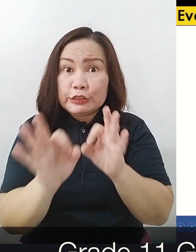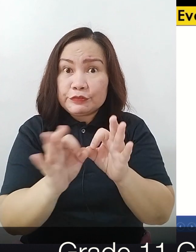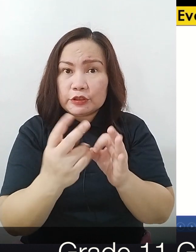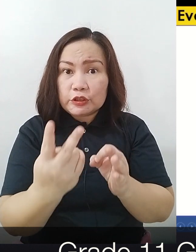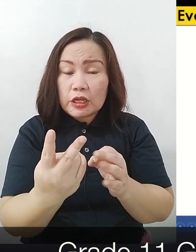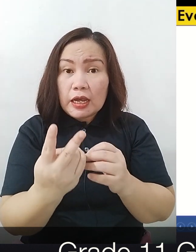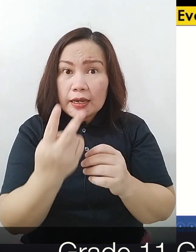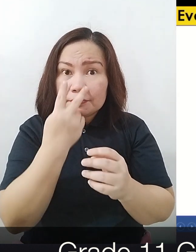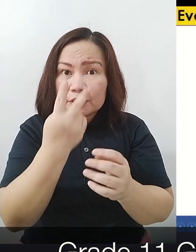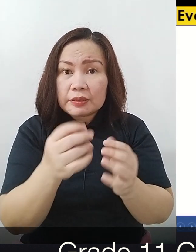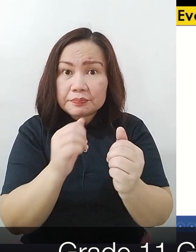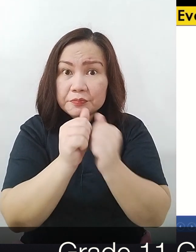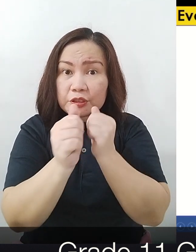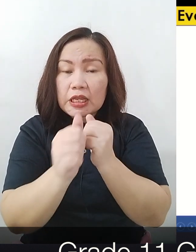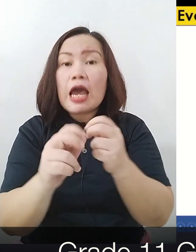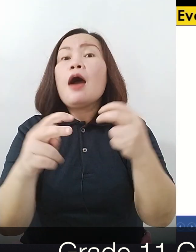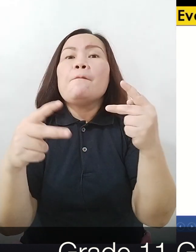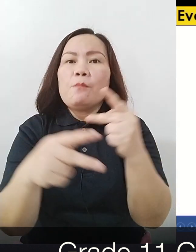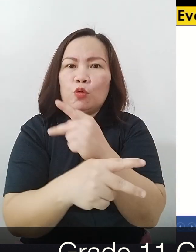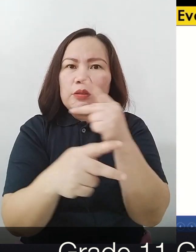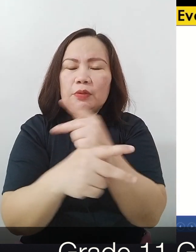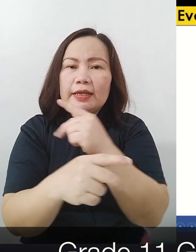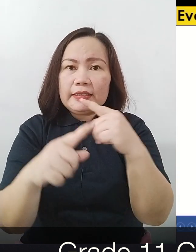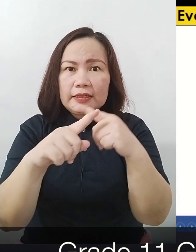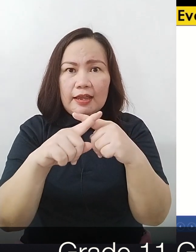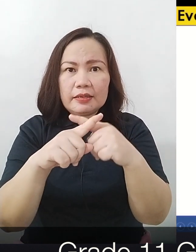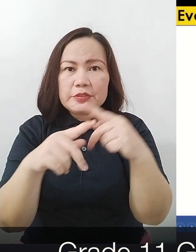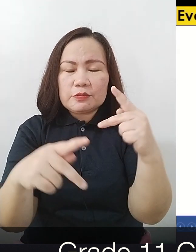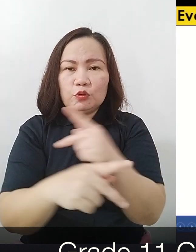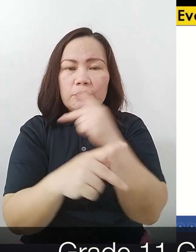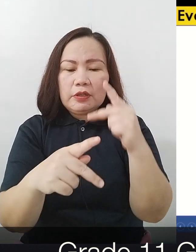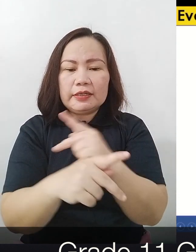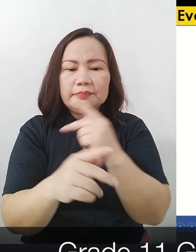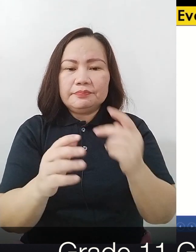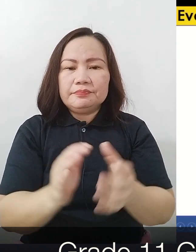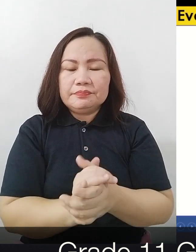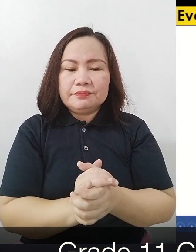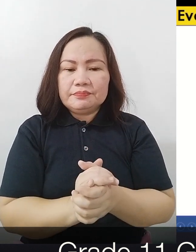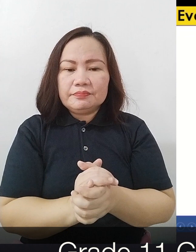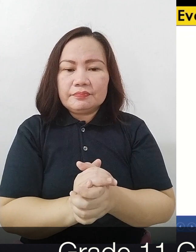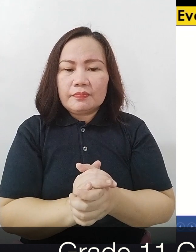So, kapag ganito, ibig sabihin, i-multiply natin.